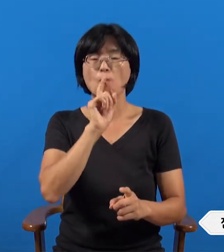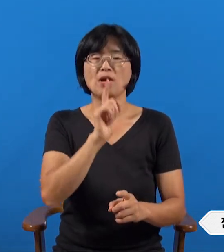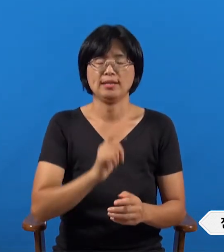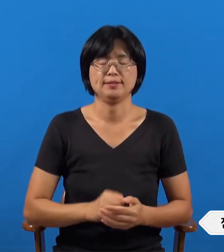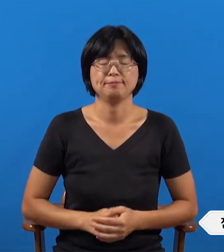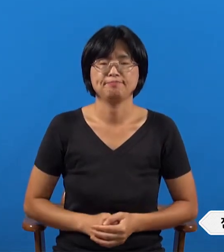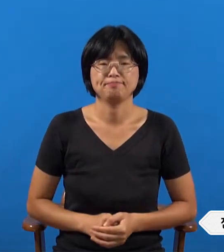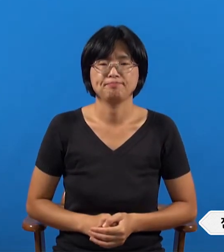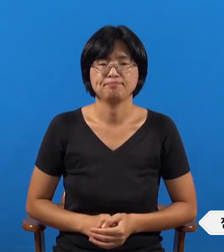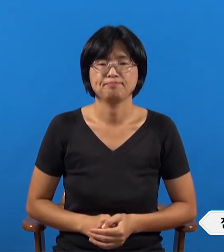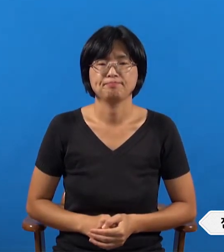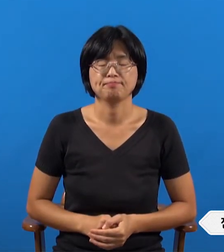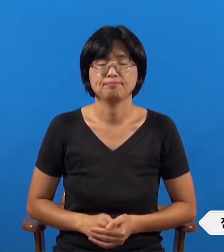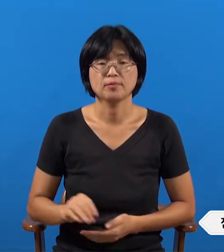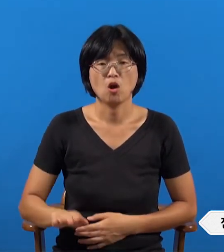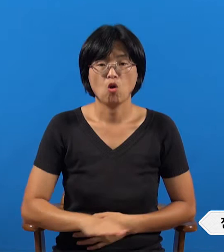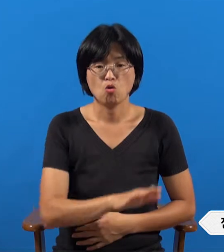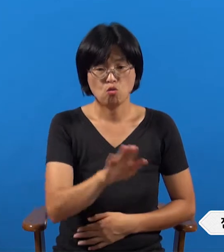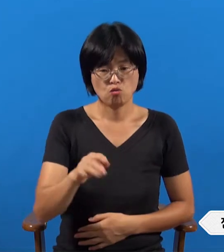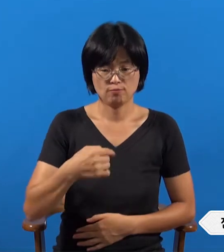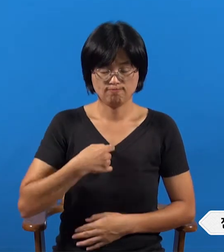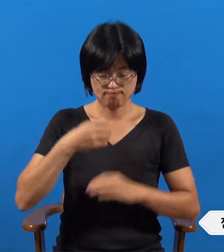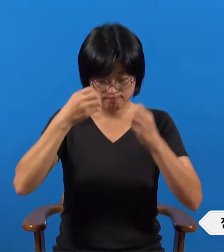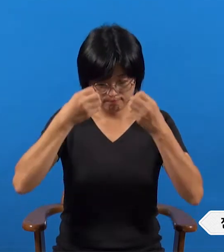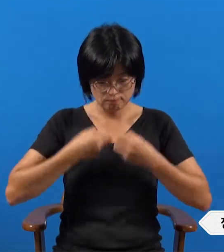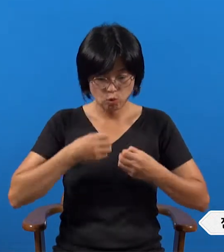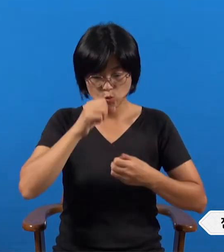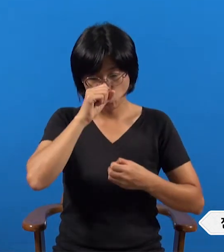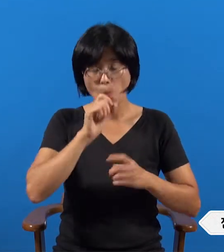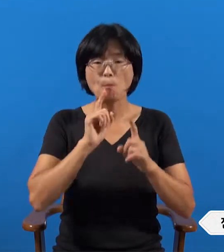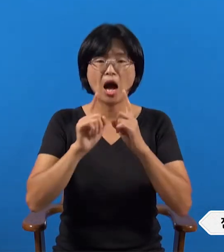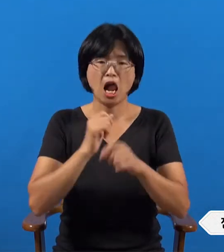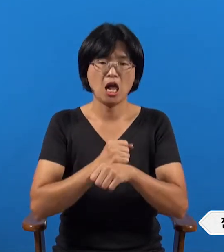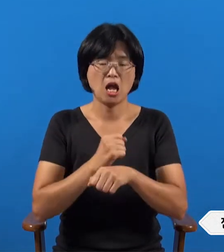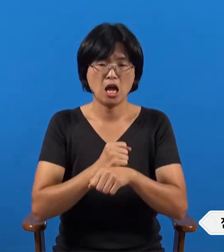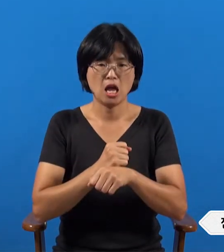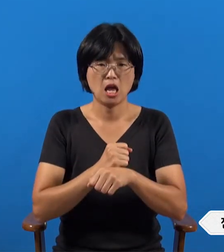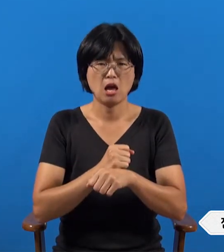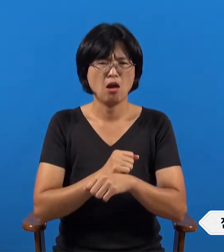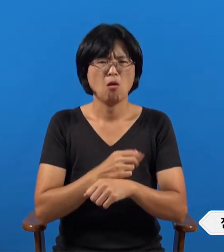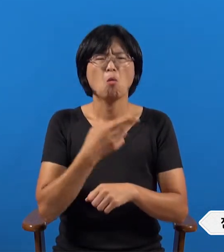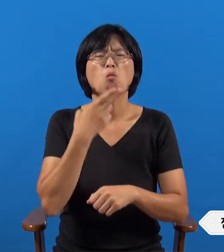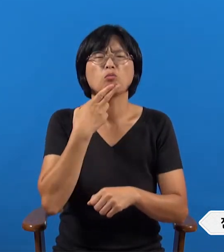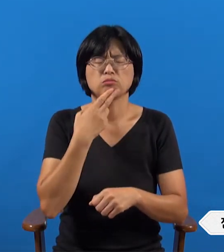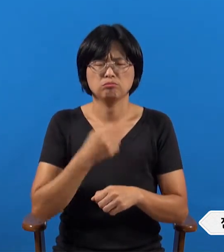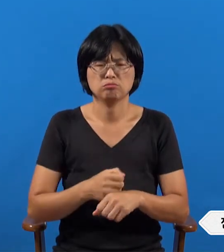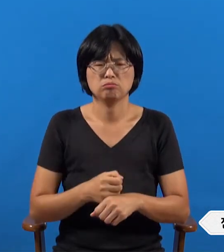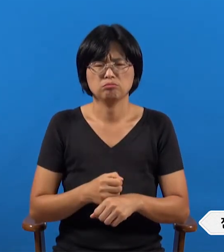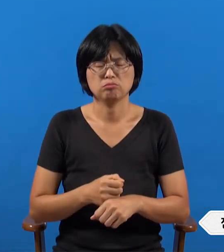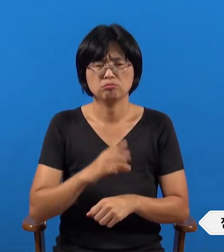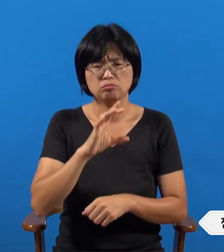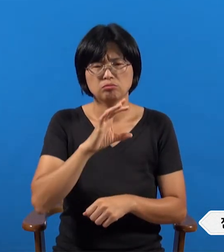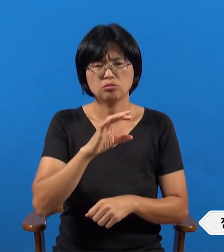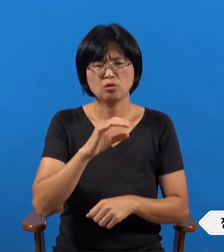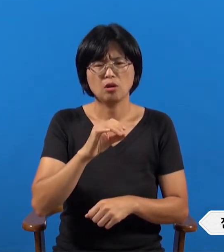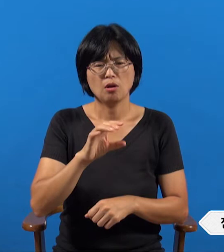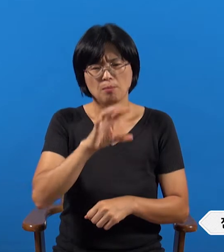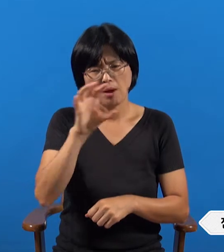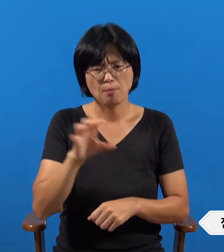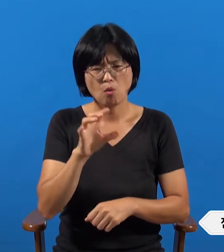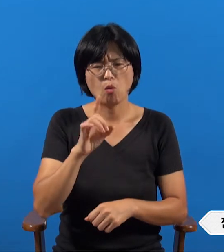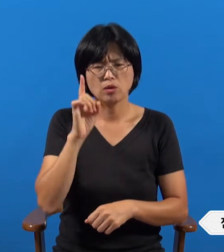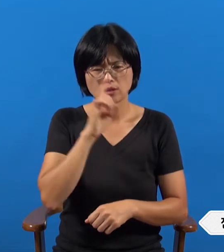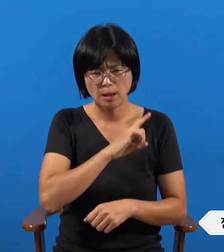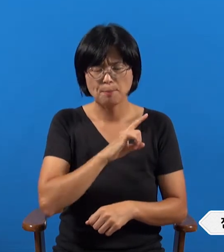말을 하라. 우리는 우리 자신에 대해서도 좋은 말을 하지 못할 때가 있습니다. 아니